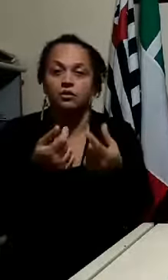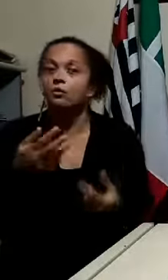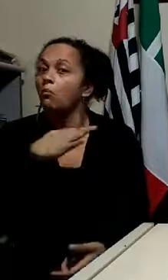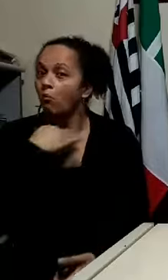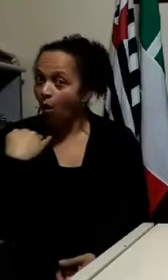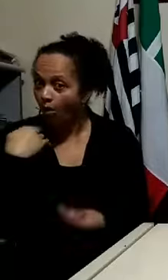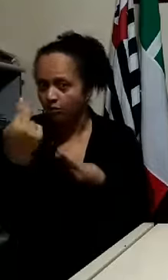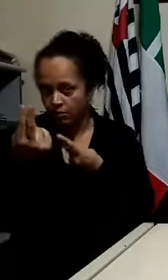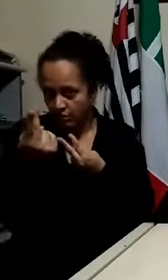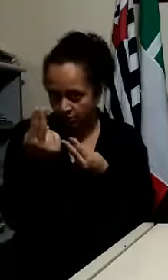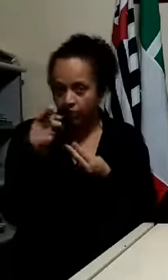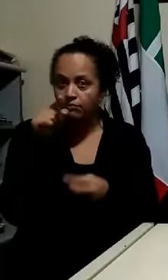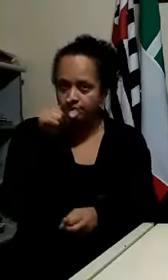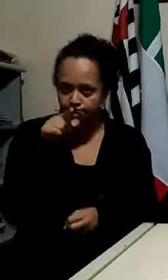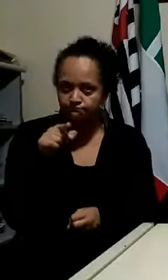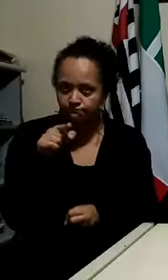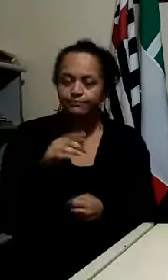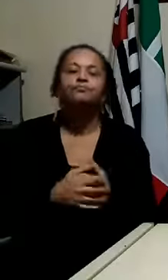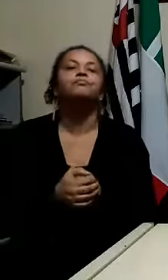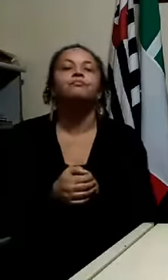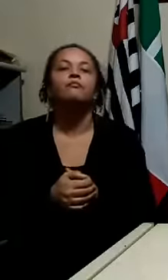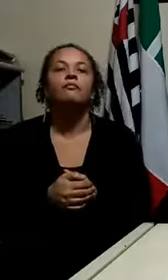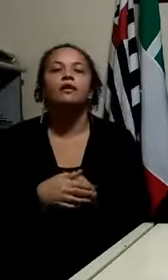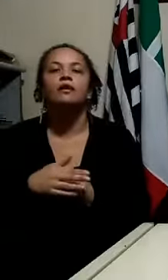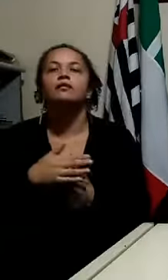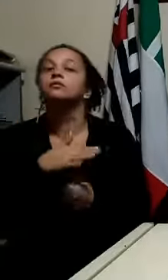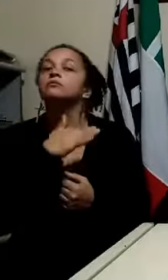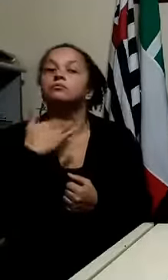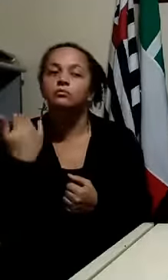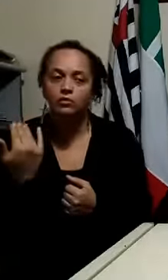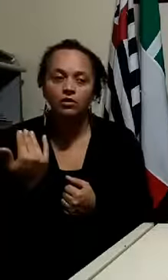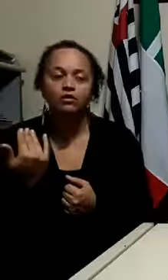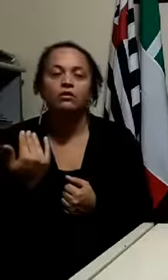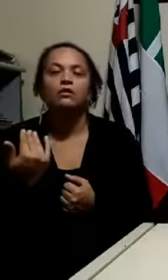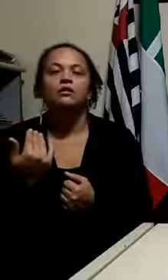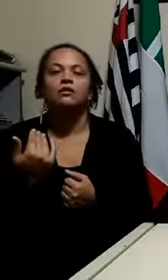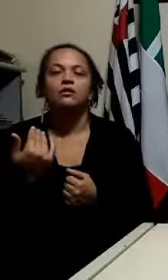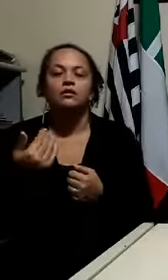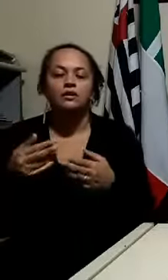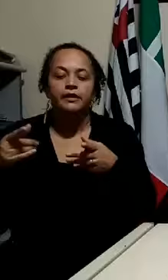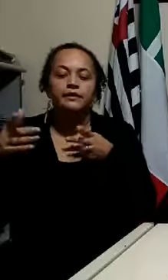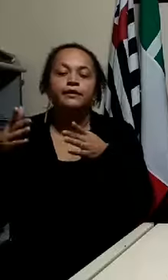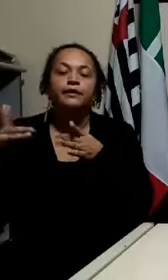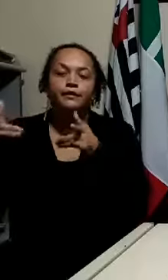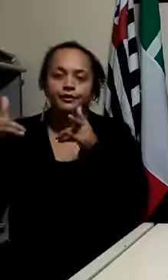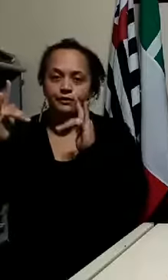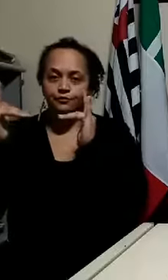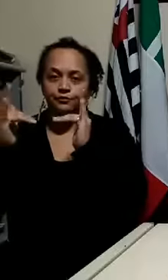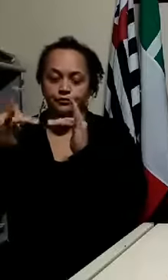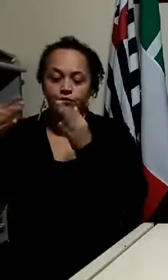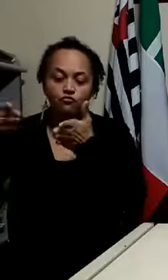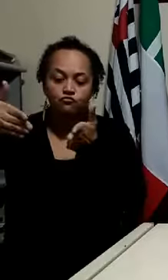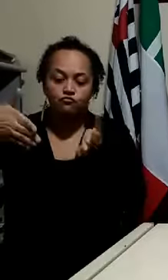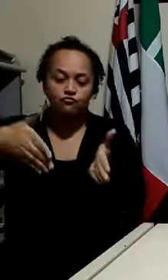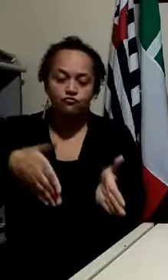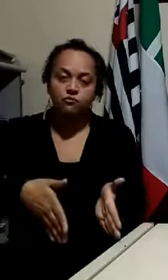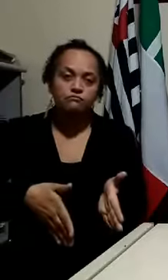mesma terra que o pobre foi enterrado, e os mesmos vermes que comeram o corpo do